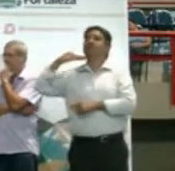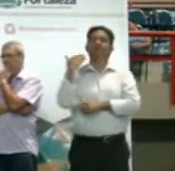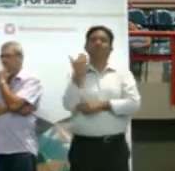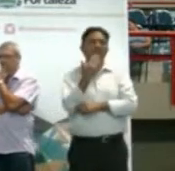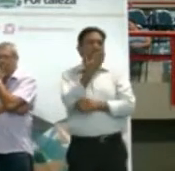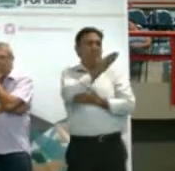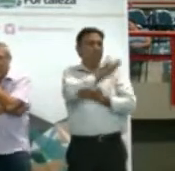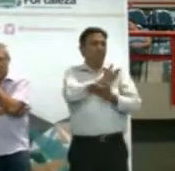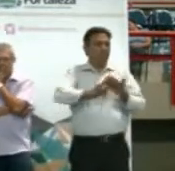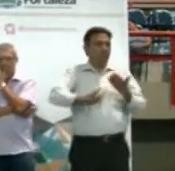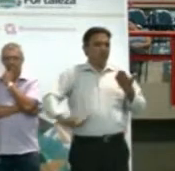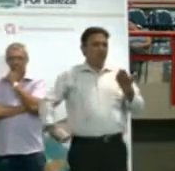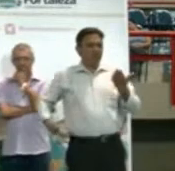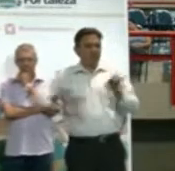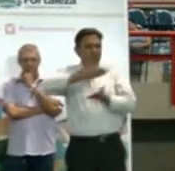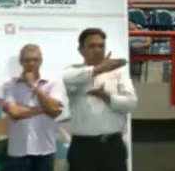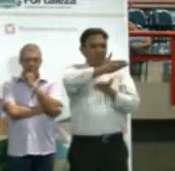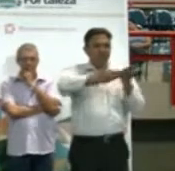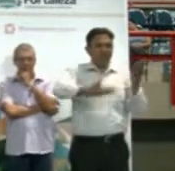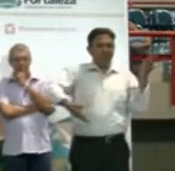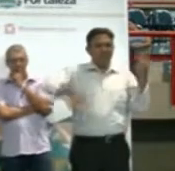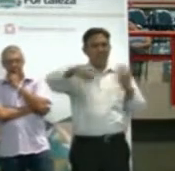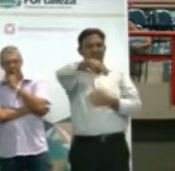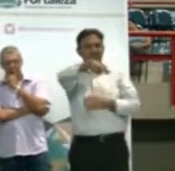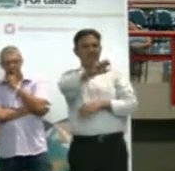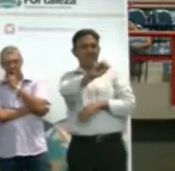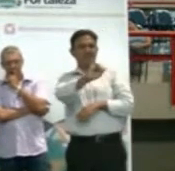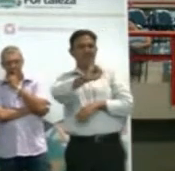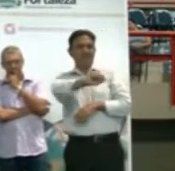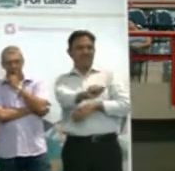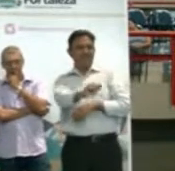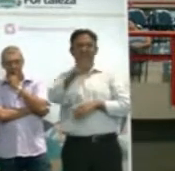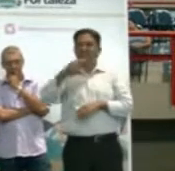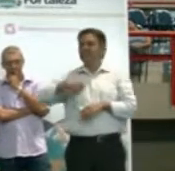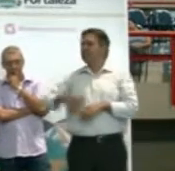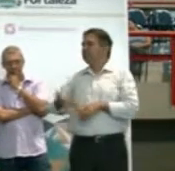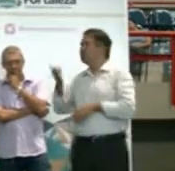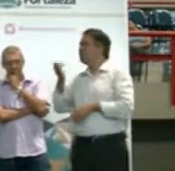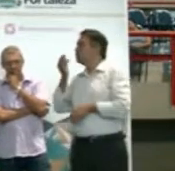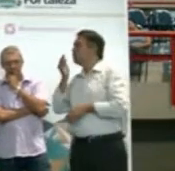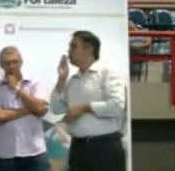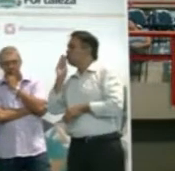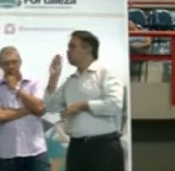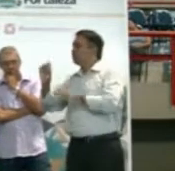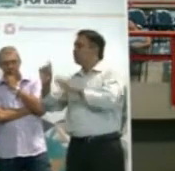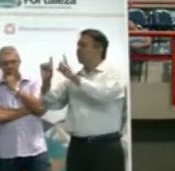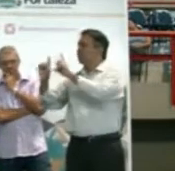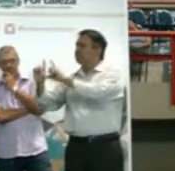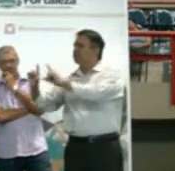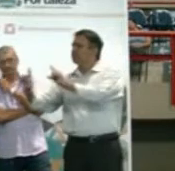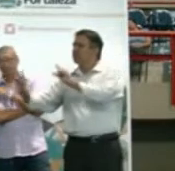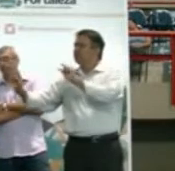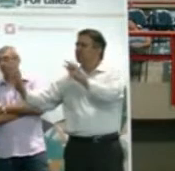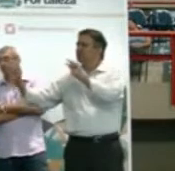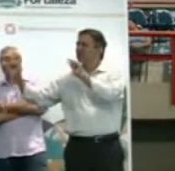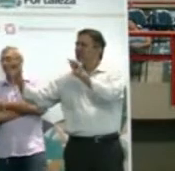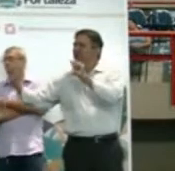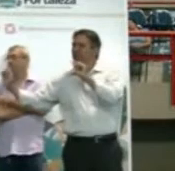seu reinado, sem Maria, quando eu me despedia. O